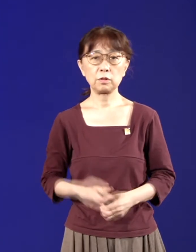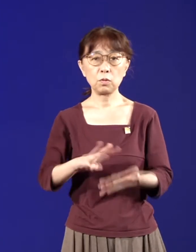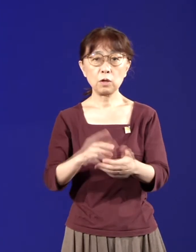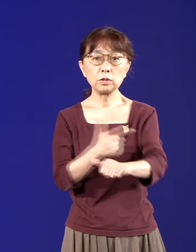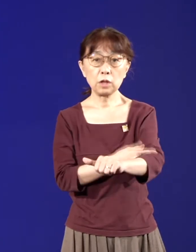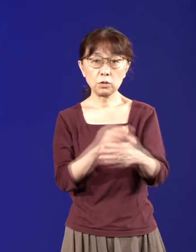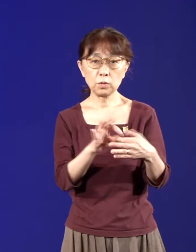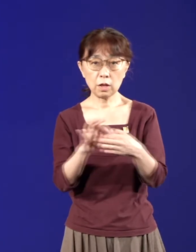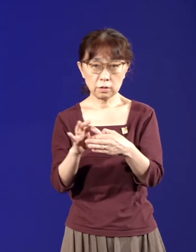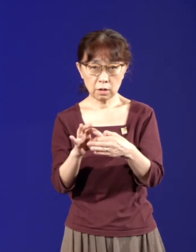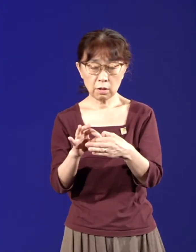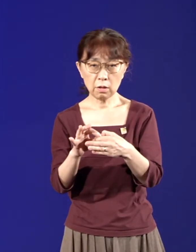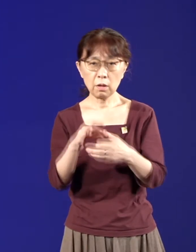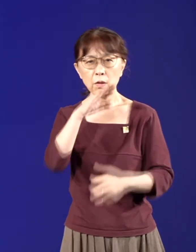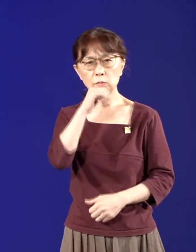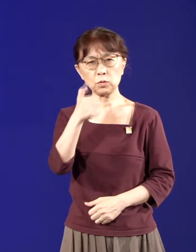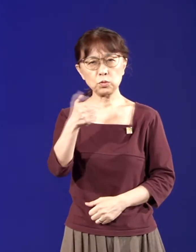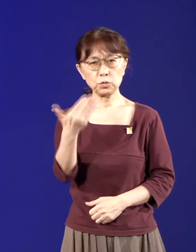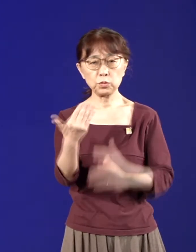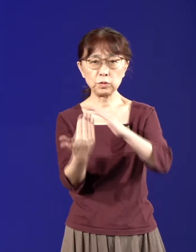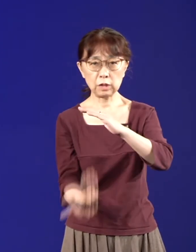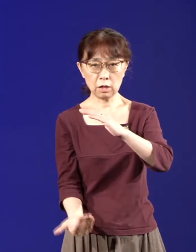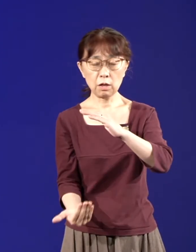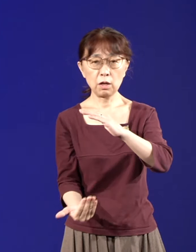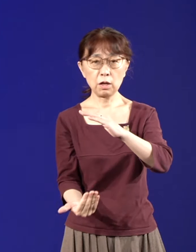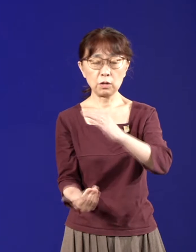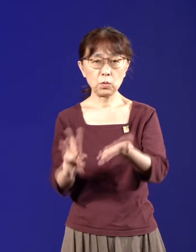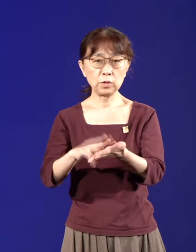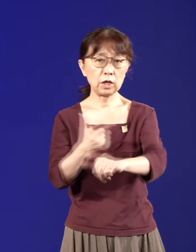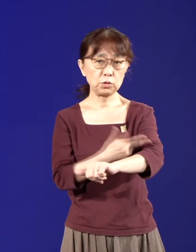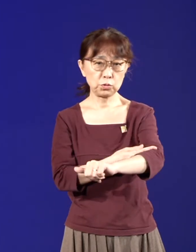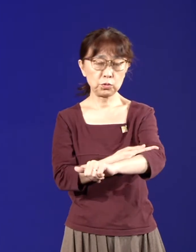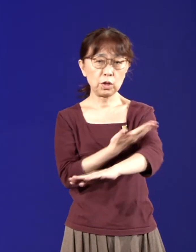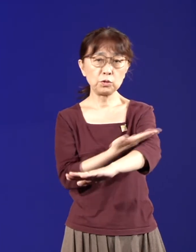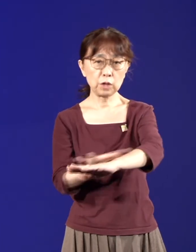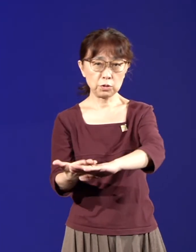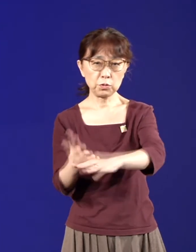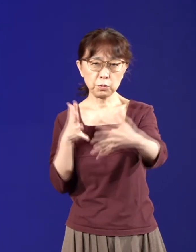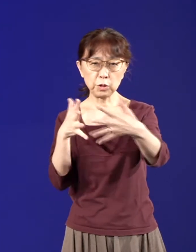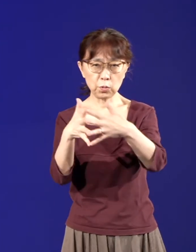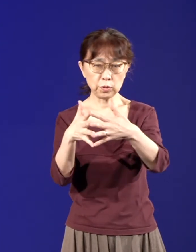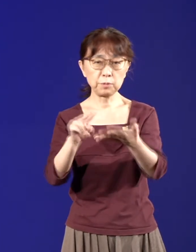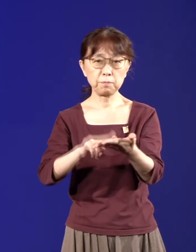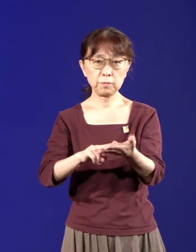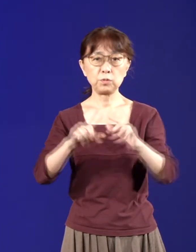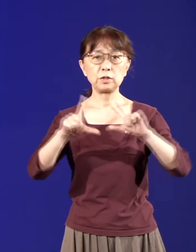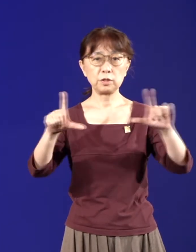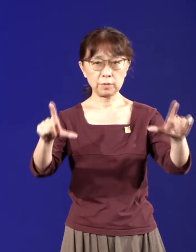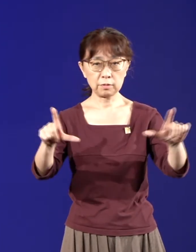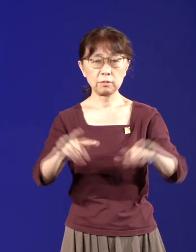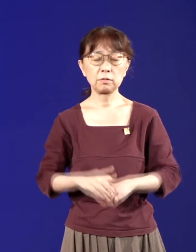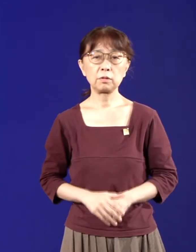種に関しまして59歳以下の方の接種スケジュールの見通しが立ちましたのでお知らせをさせていただきたいと思います